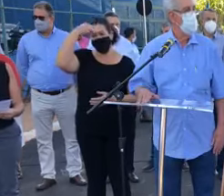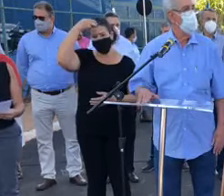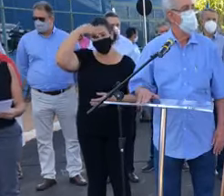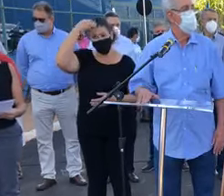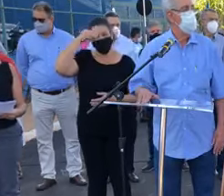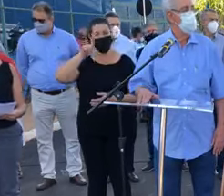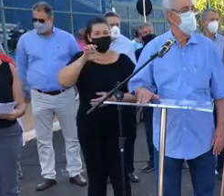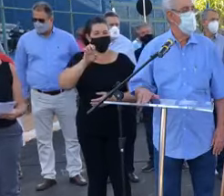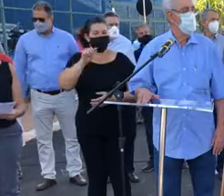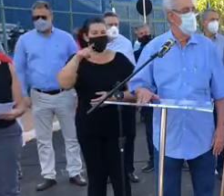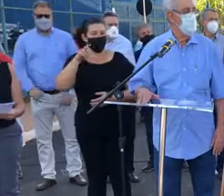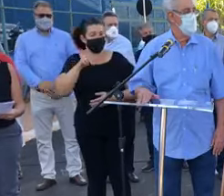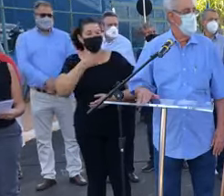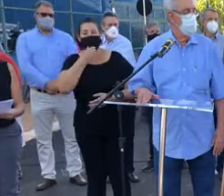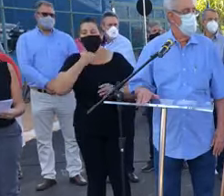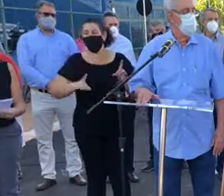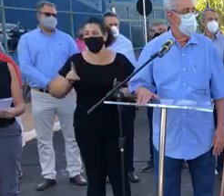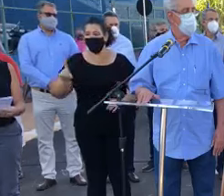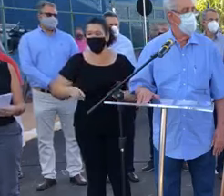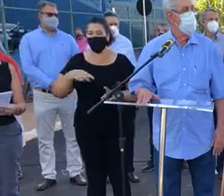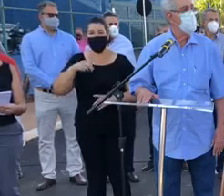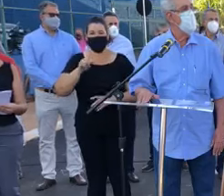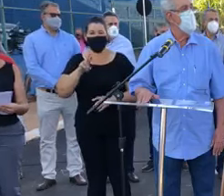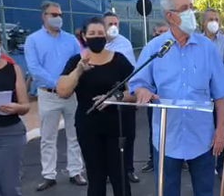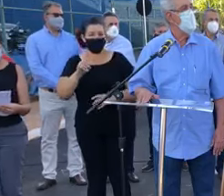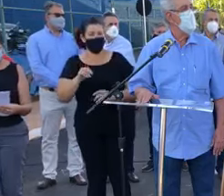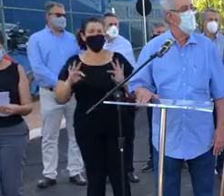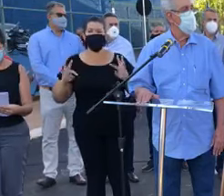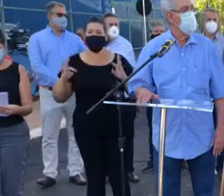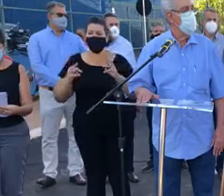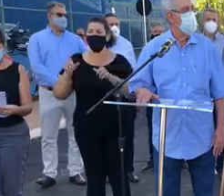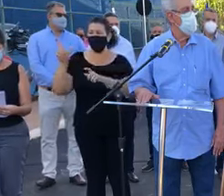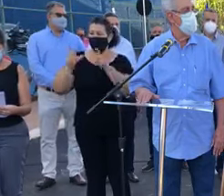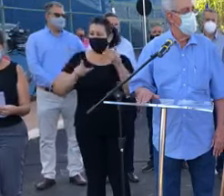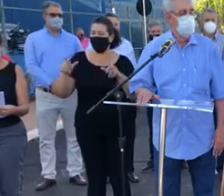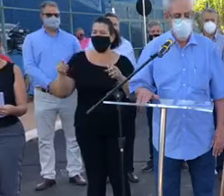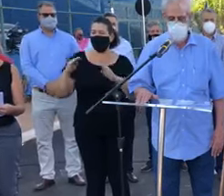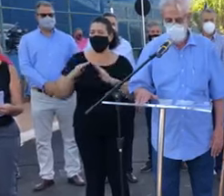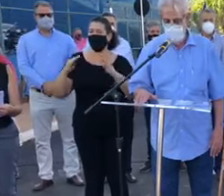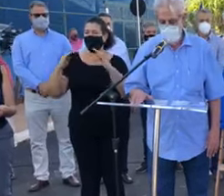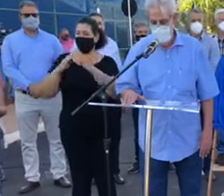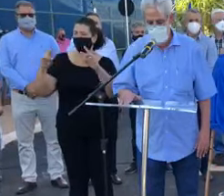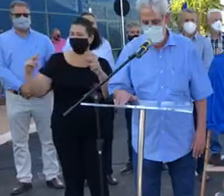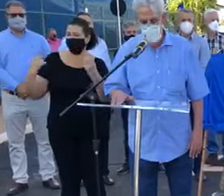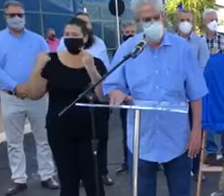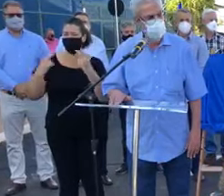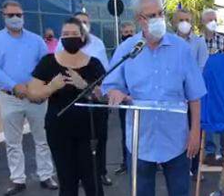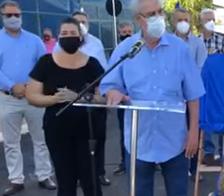Leandro, meu primo Mauro e todos que nos ouvem neste momento em suas casas.